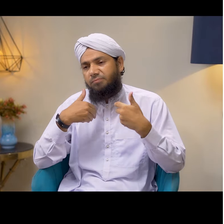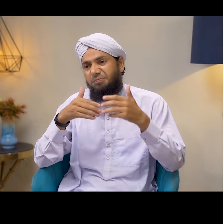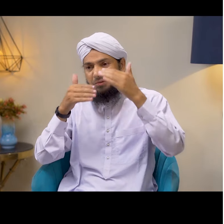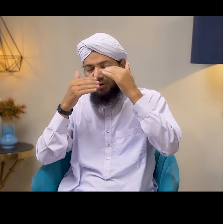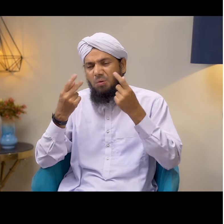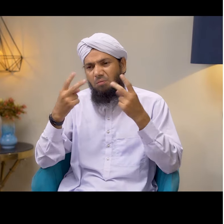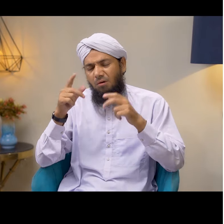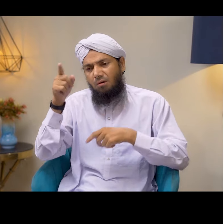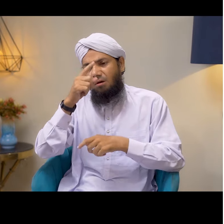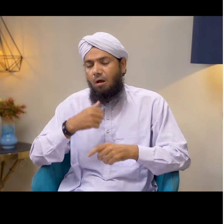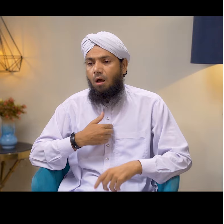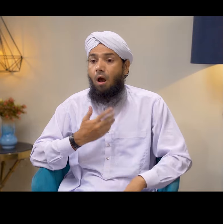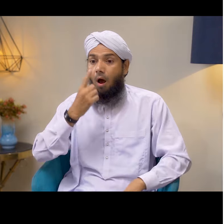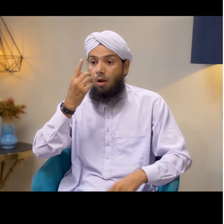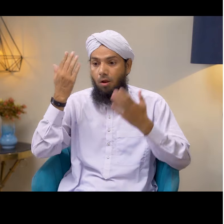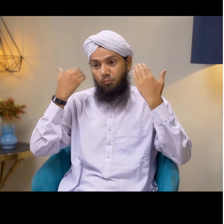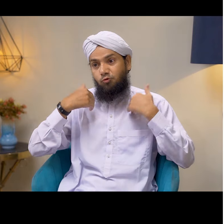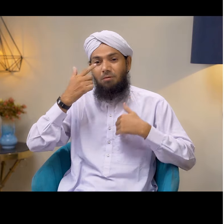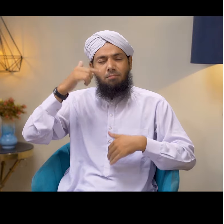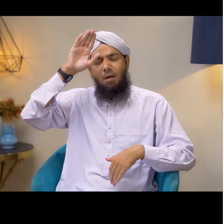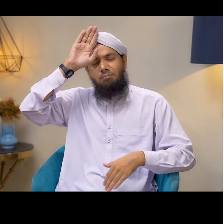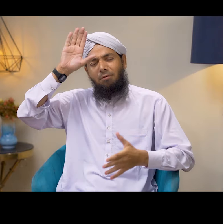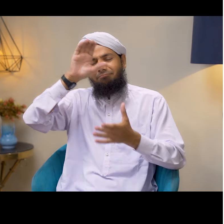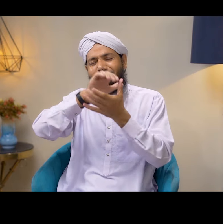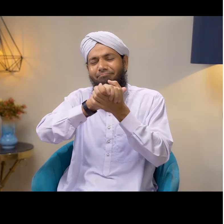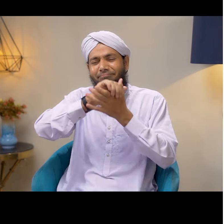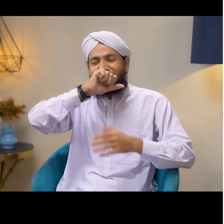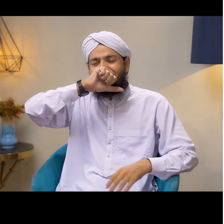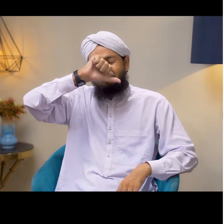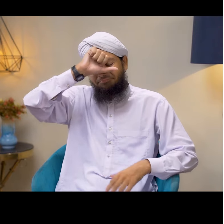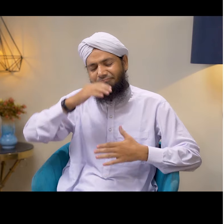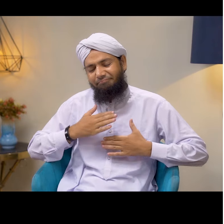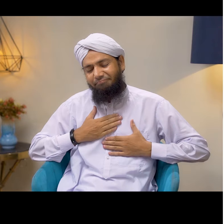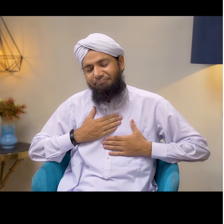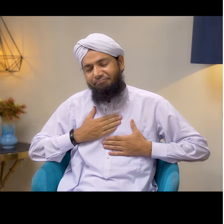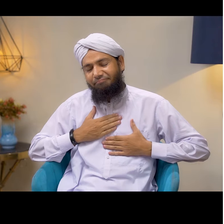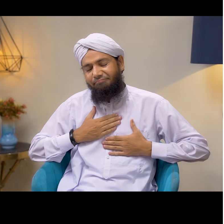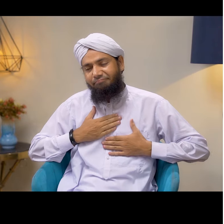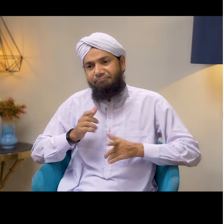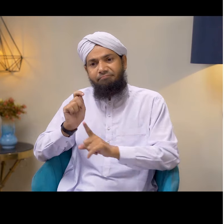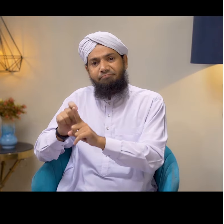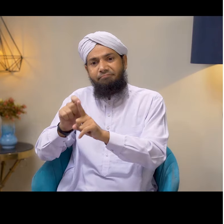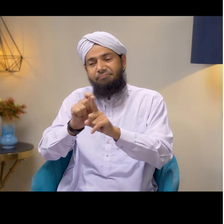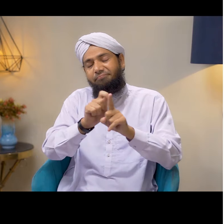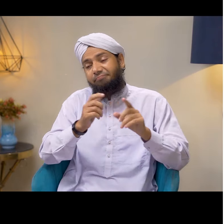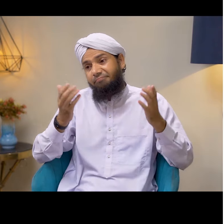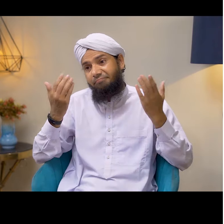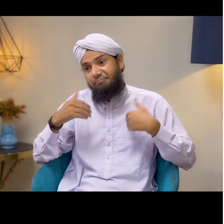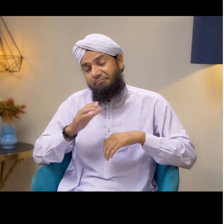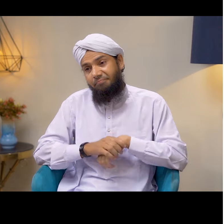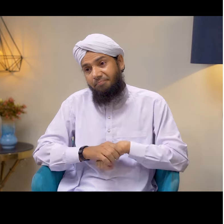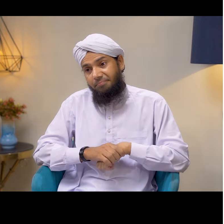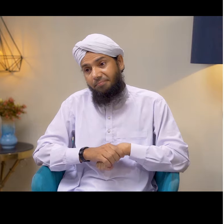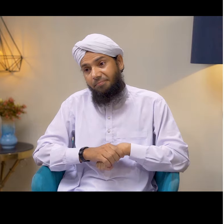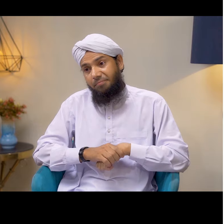بے پردگی ہوتی ہے. اور اللہ پاک نے مجھے پیر ایسا دیا ہے جو اپنی بہو سے بھی پردہ کرتا ہے. سبحان اللہ. وہ ایک بیٹی کی طرح